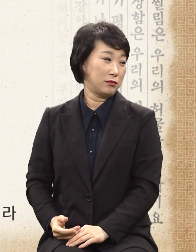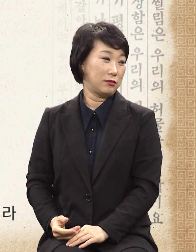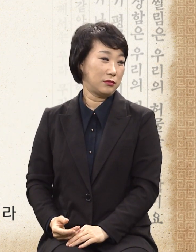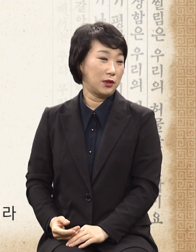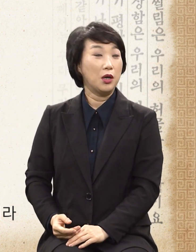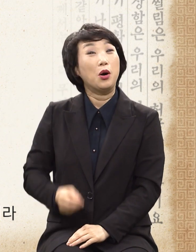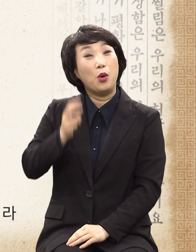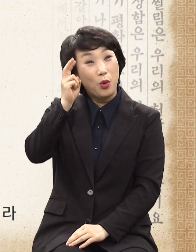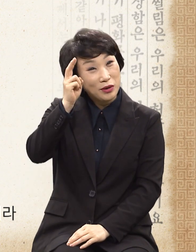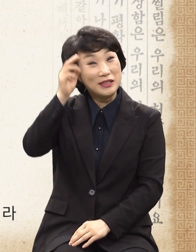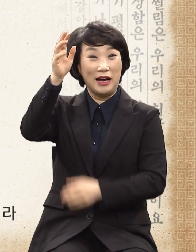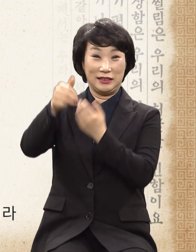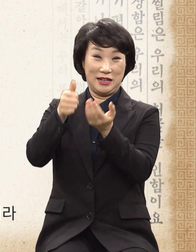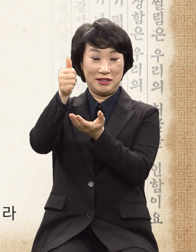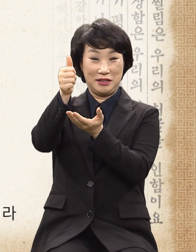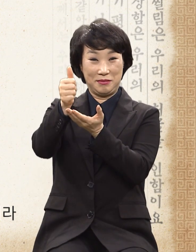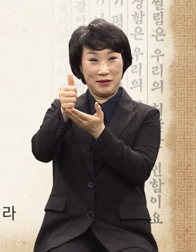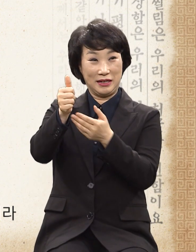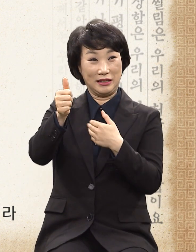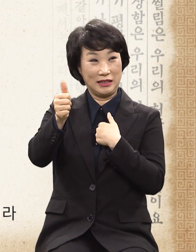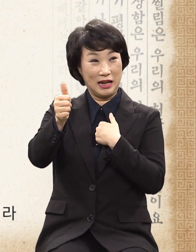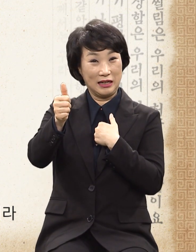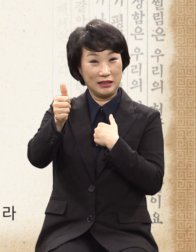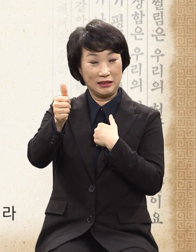혹시 하나님께서